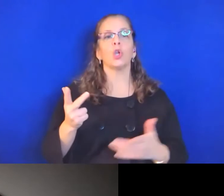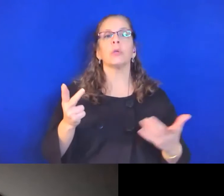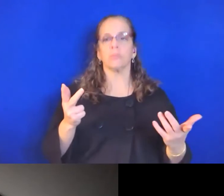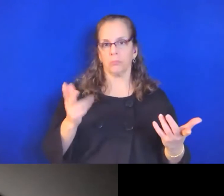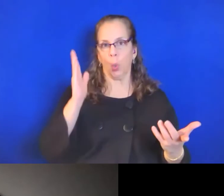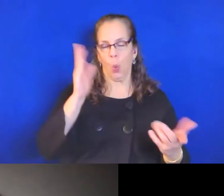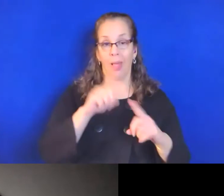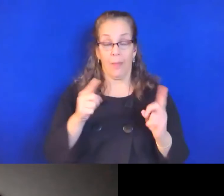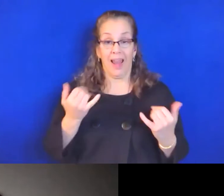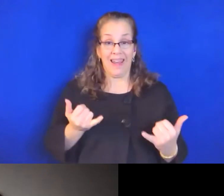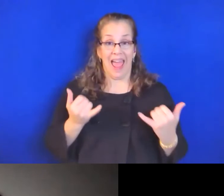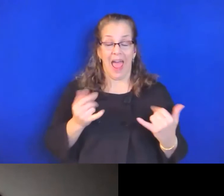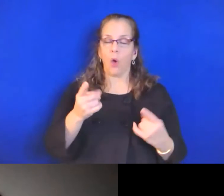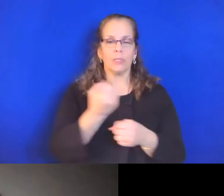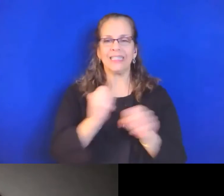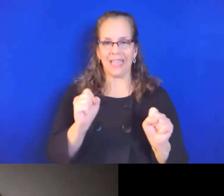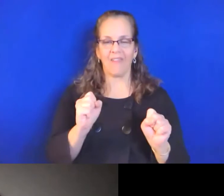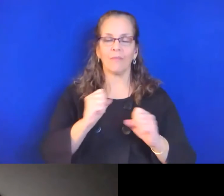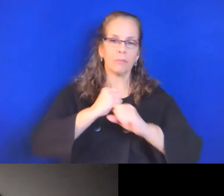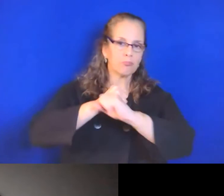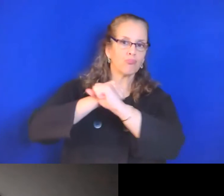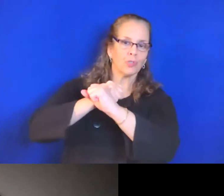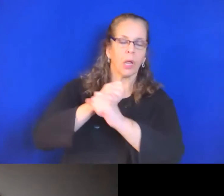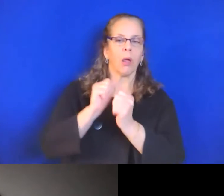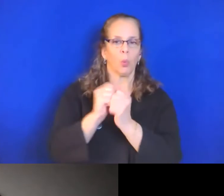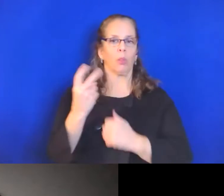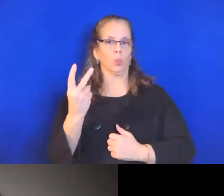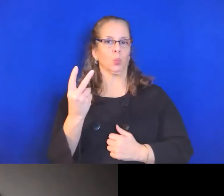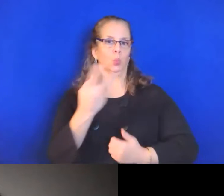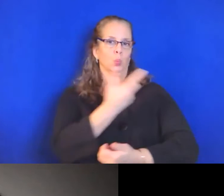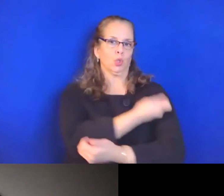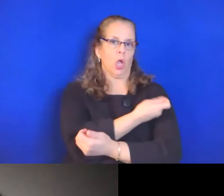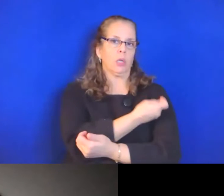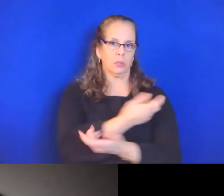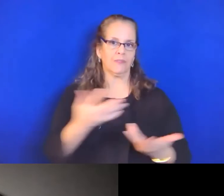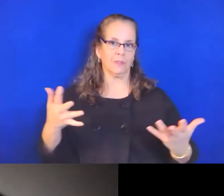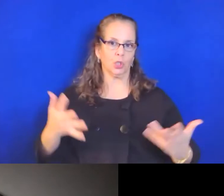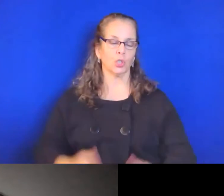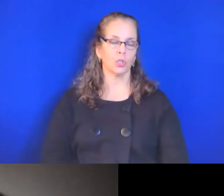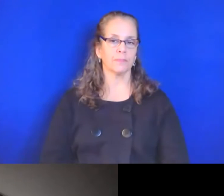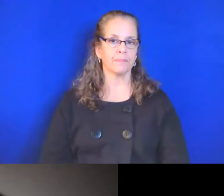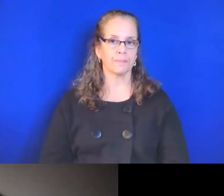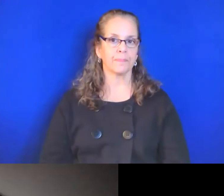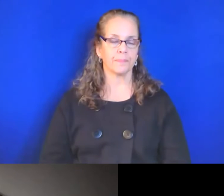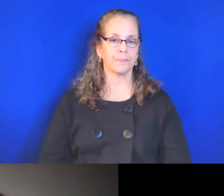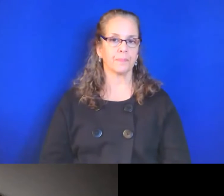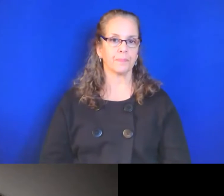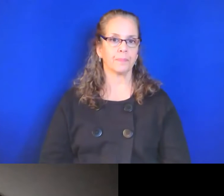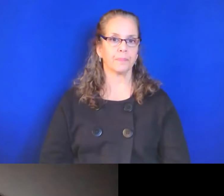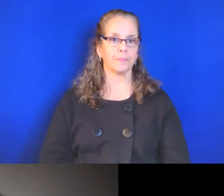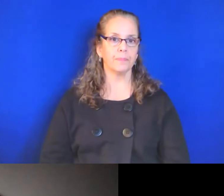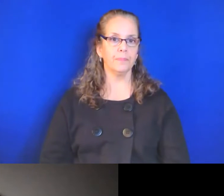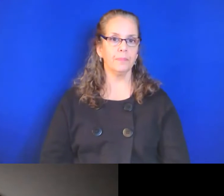是强生的疫苗呢还是一针的，不是两针的，所以你已经算是完